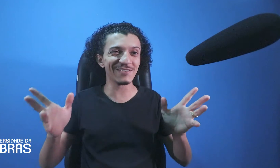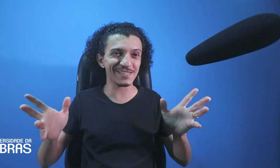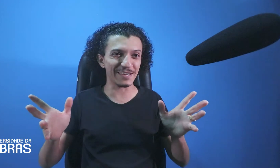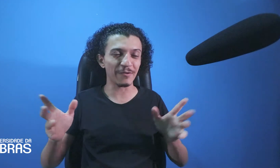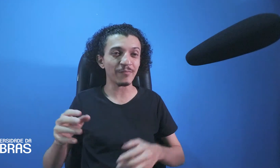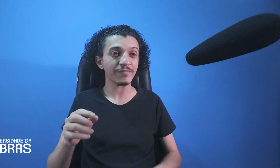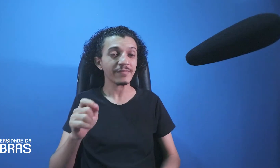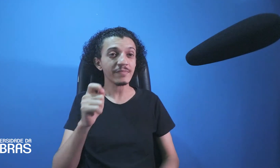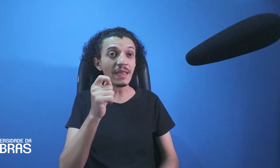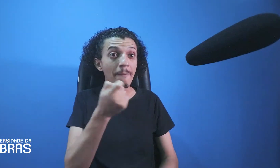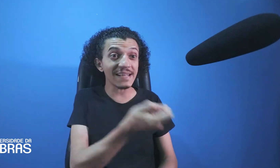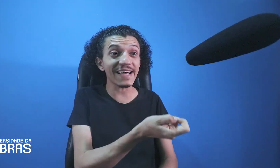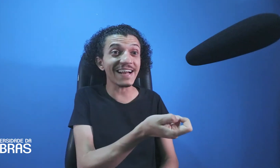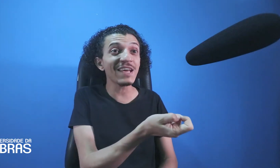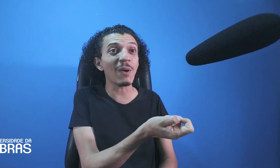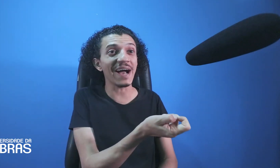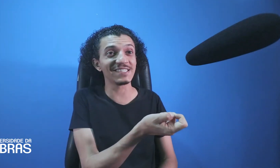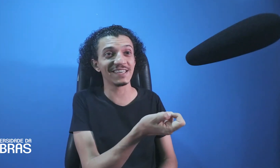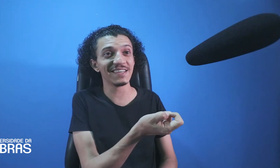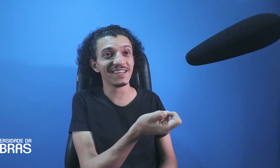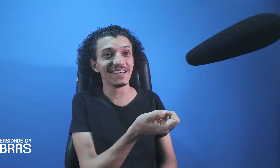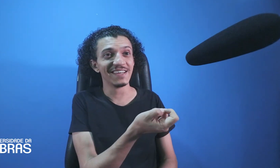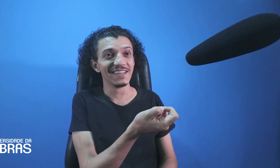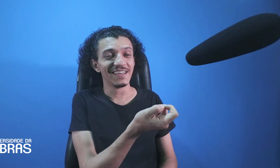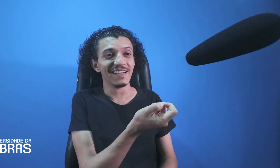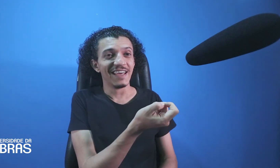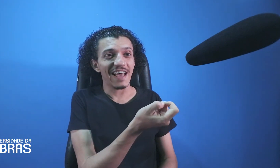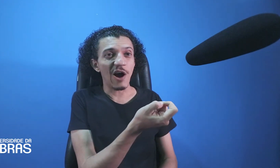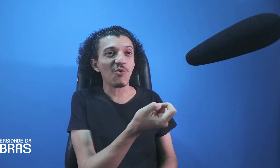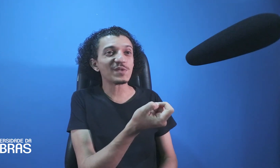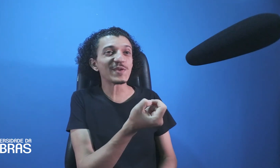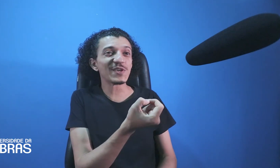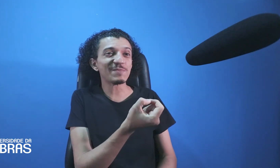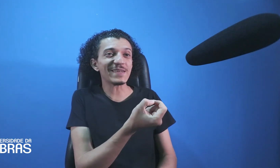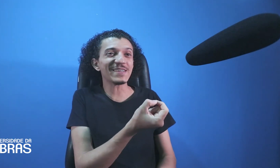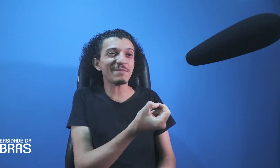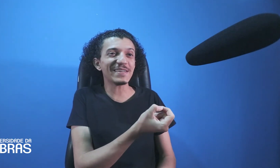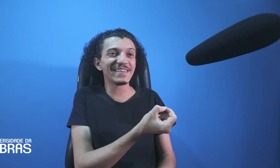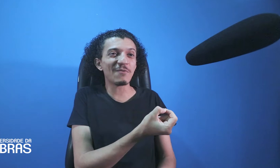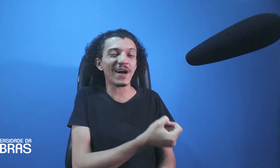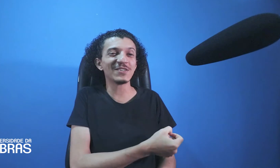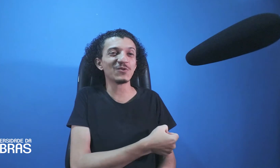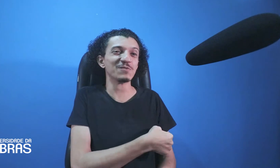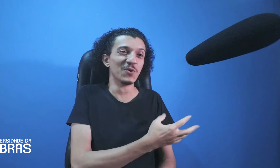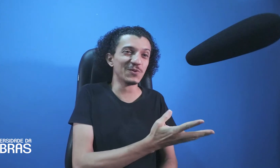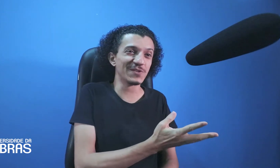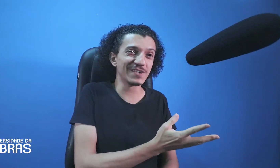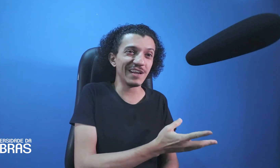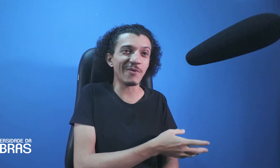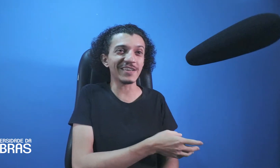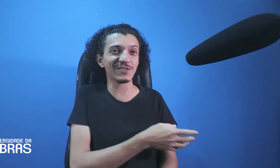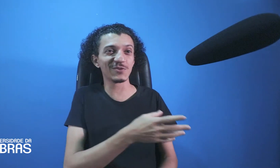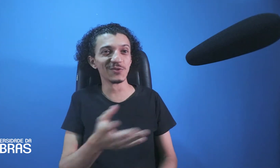assim. Mas era linguagem. Algumas pessoas passaram a chamar de linguagem dos mudos, linguagem dos